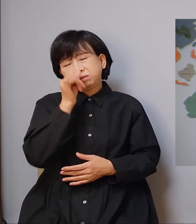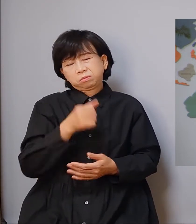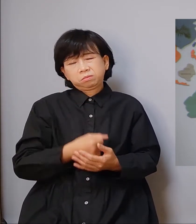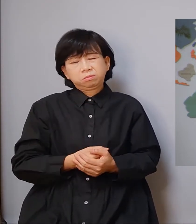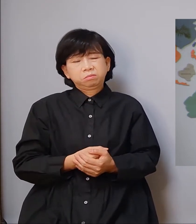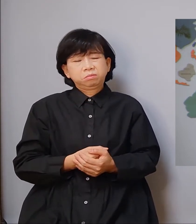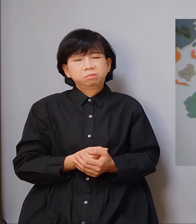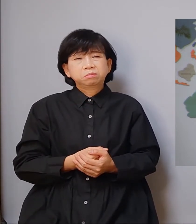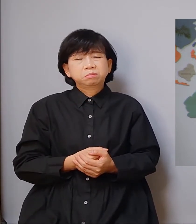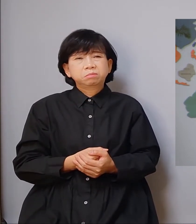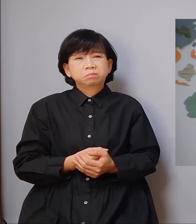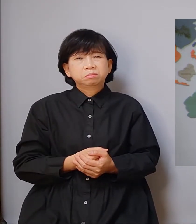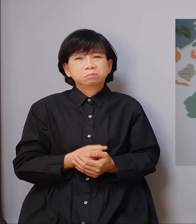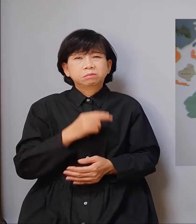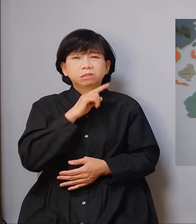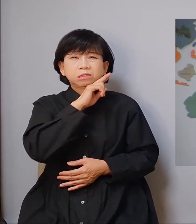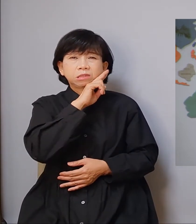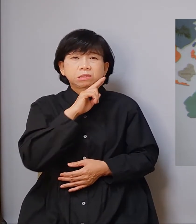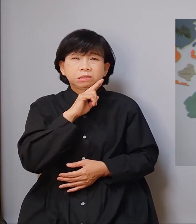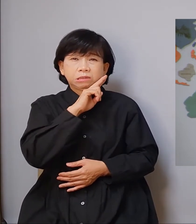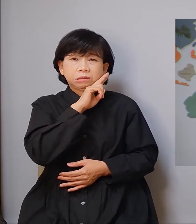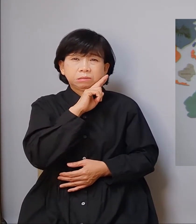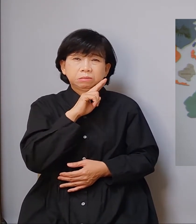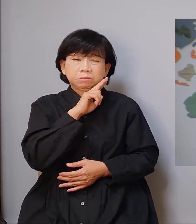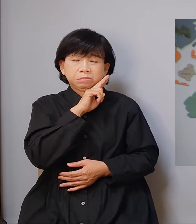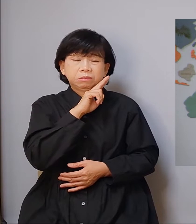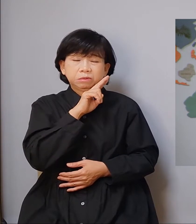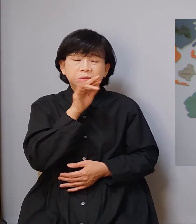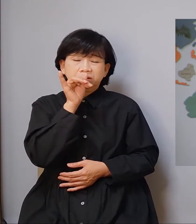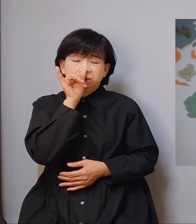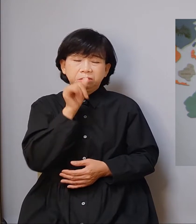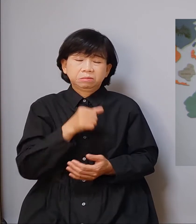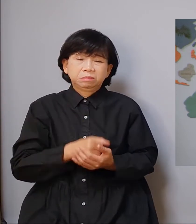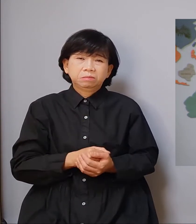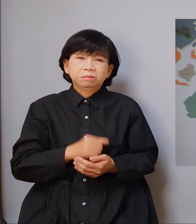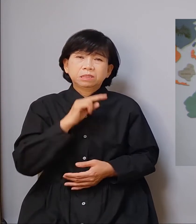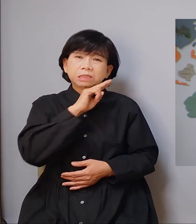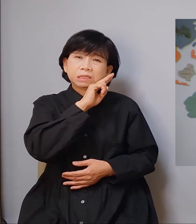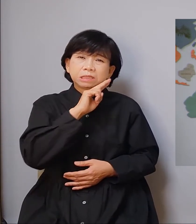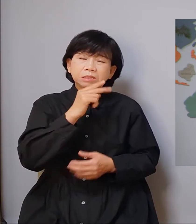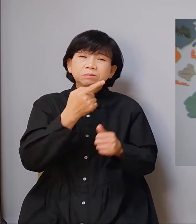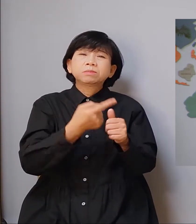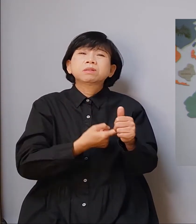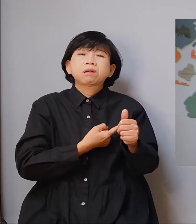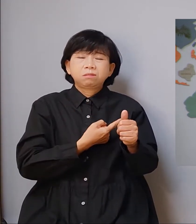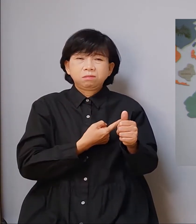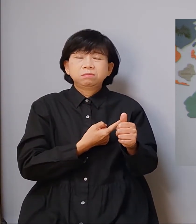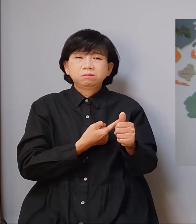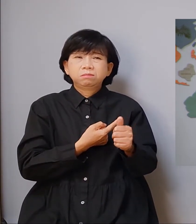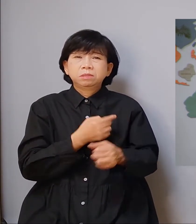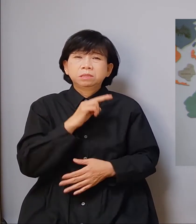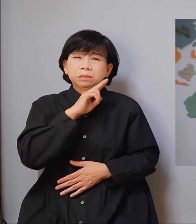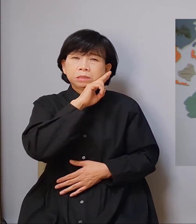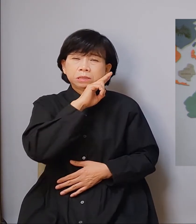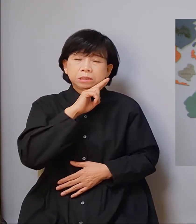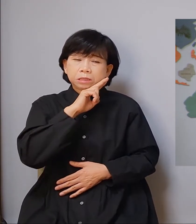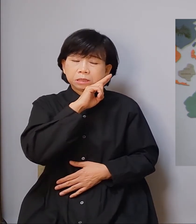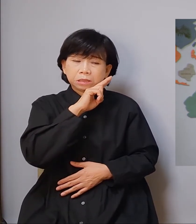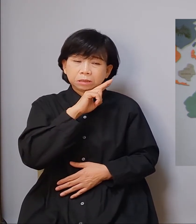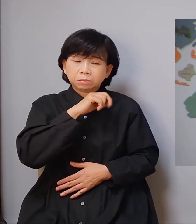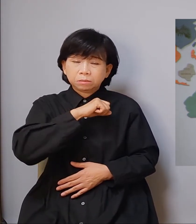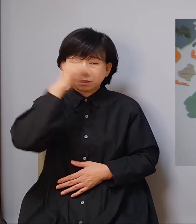의심은요 어찌 보면 자연스러운 반응이고, 이 의심의 단계를 거쳐서 믿음이